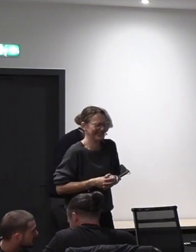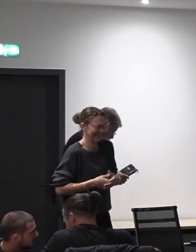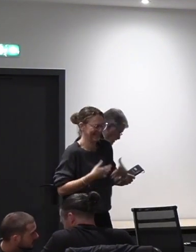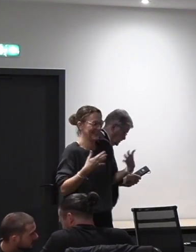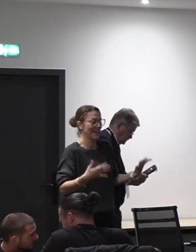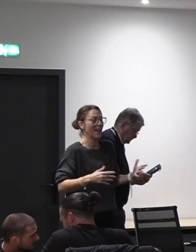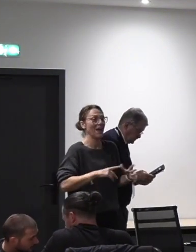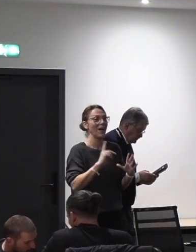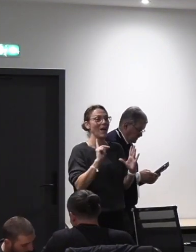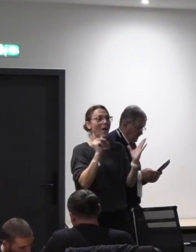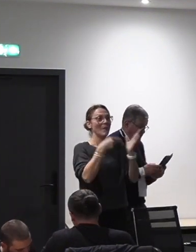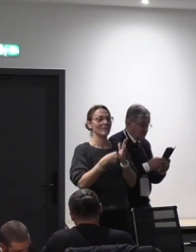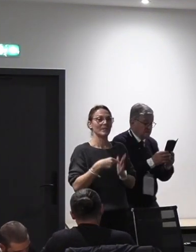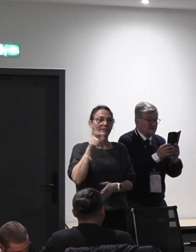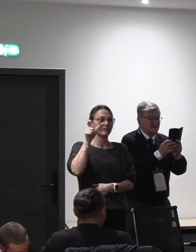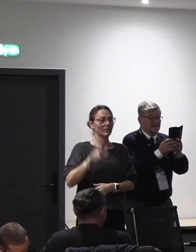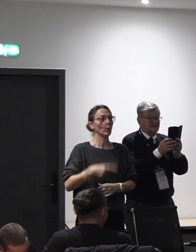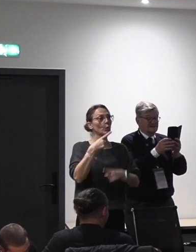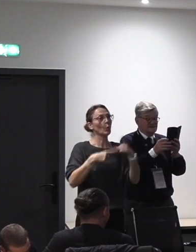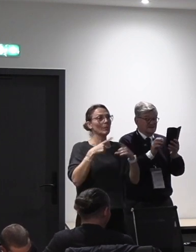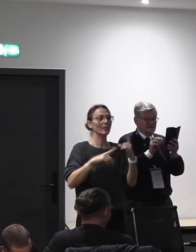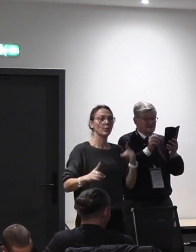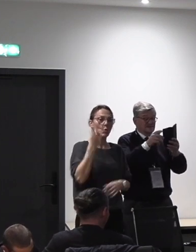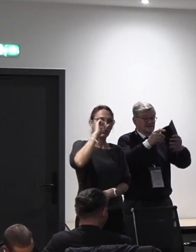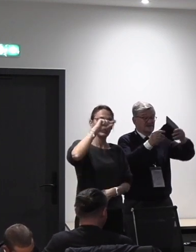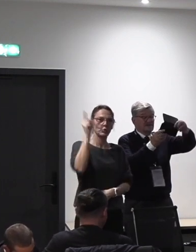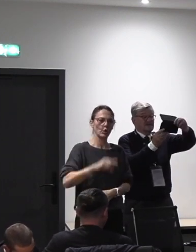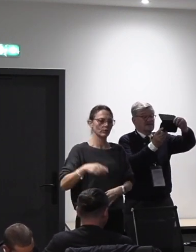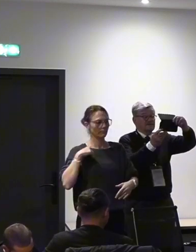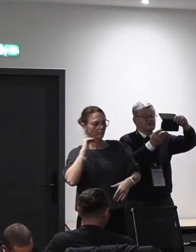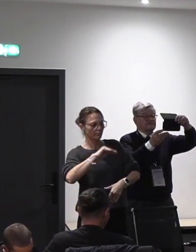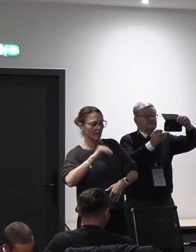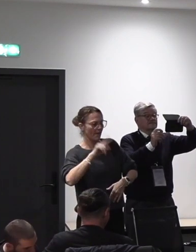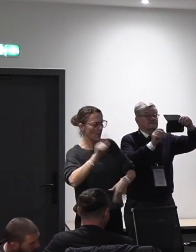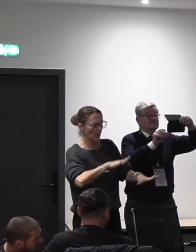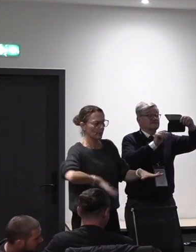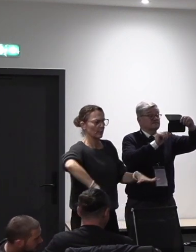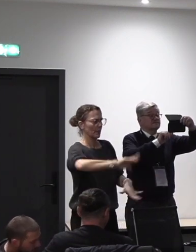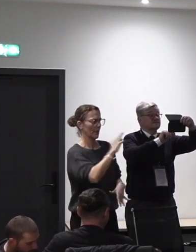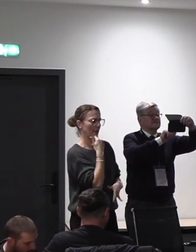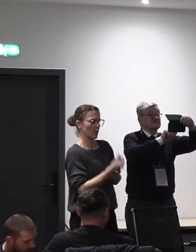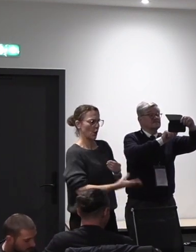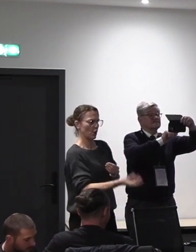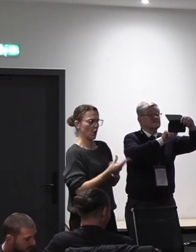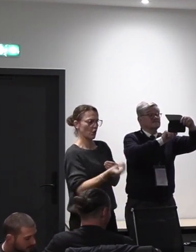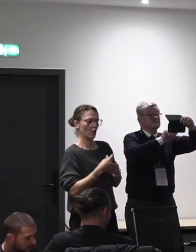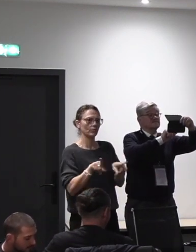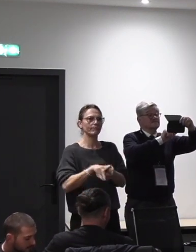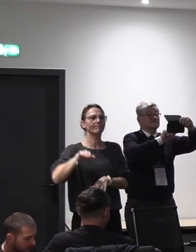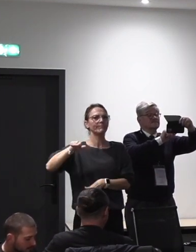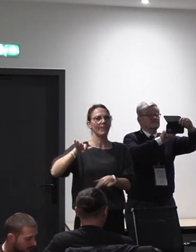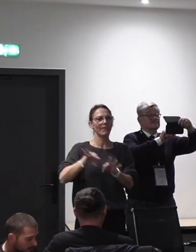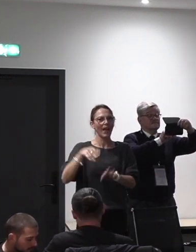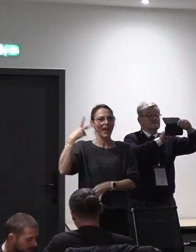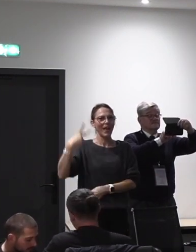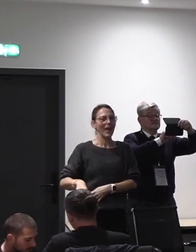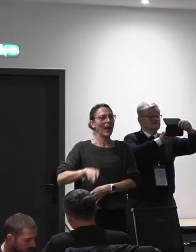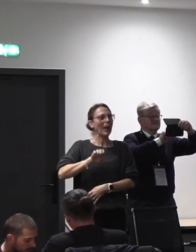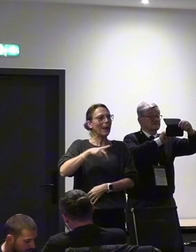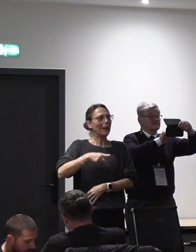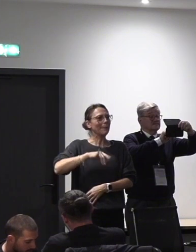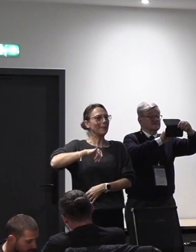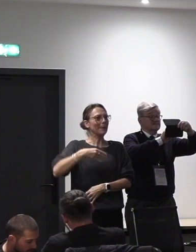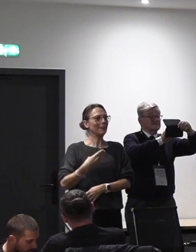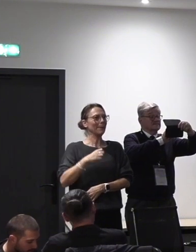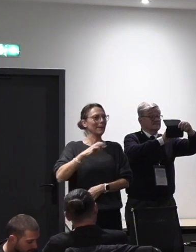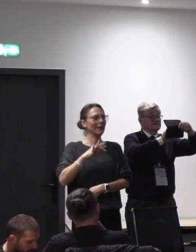c'est un demi-dieu à qui Zeus demande de donner toutes les qualités à tous les êtres vivants. Il charge son frère Épiméthée de donner ça parce qu'il n'avait